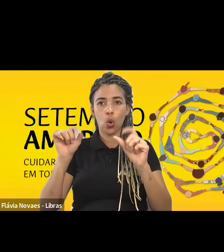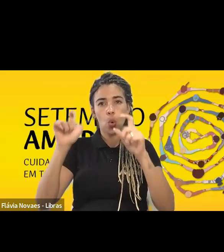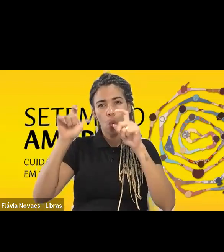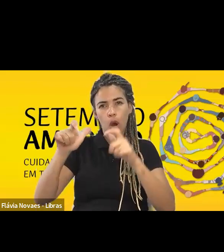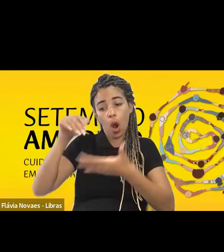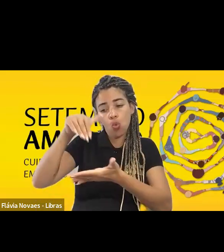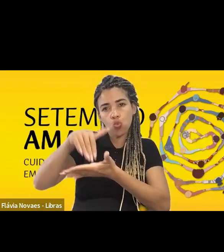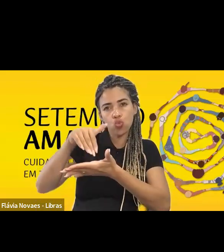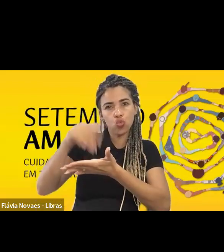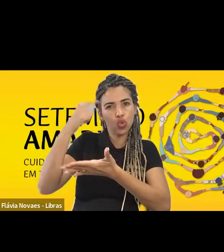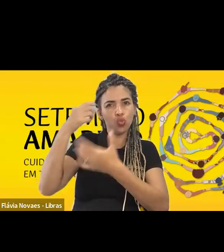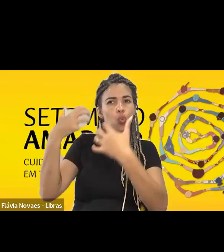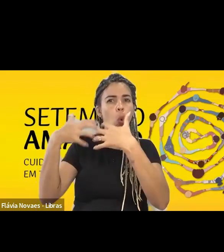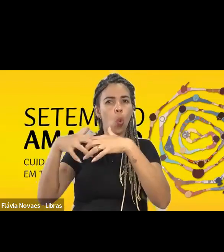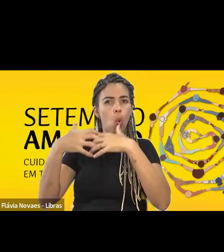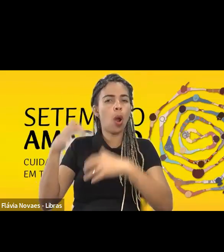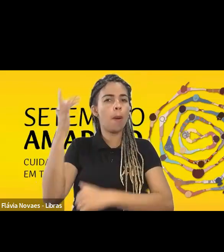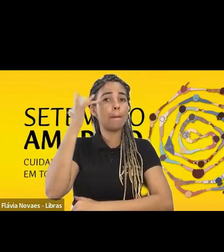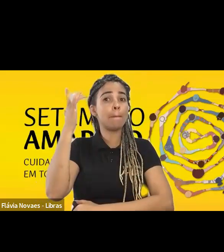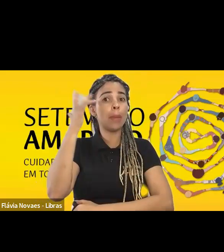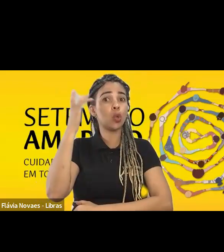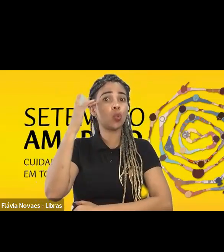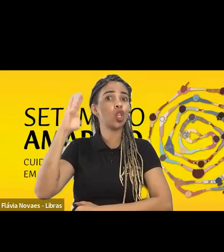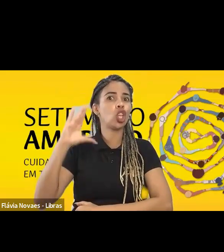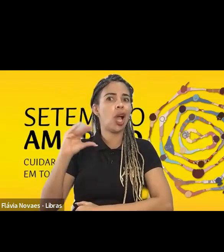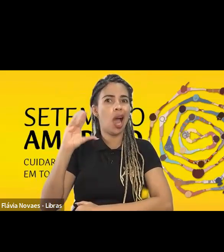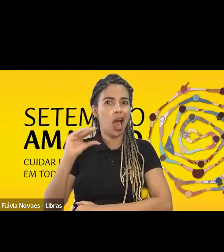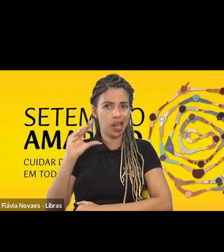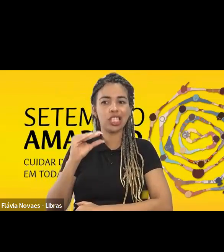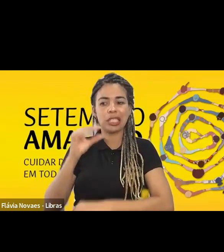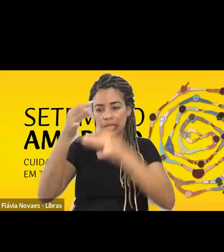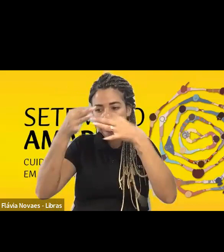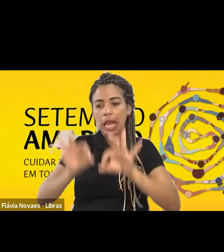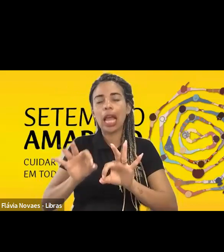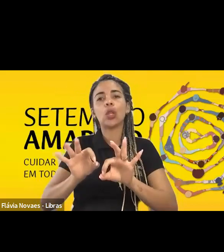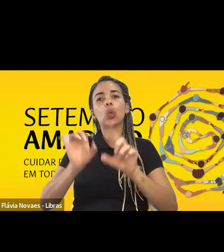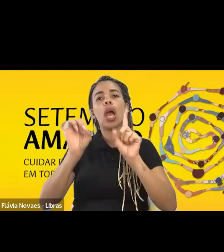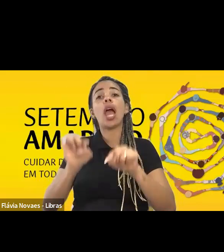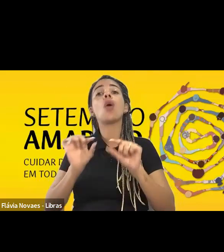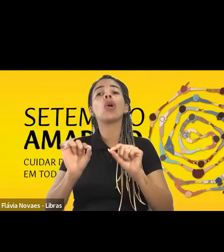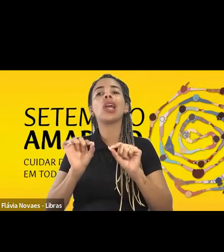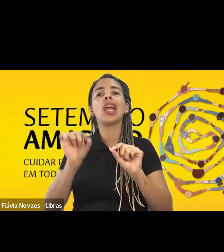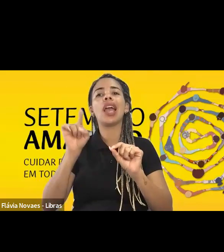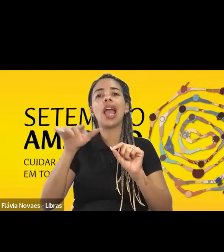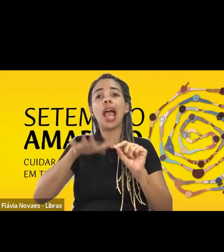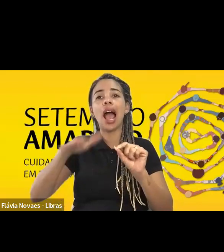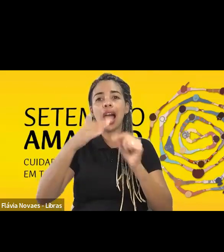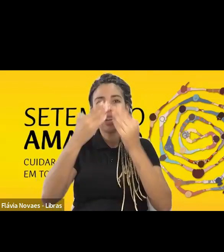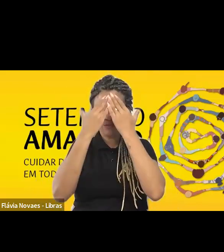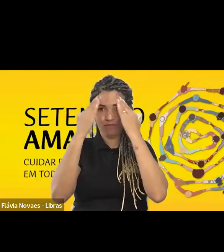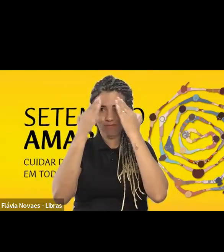cerebral que sofre o processo de maturação ou de mielinização é essa região frontal